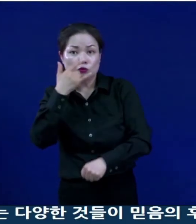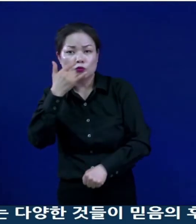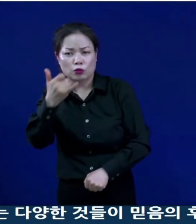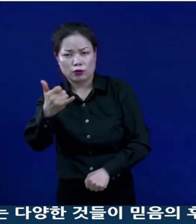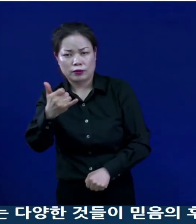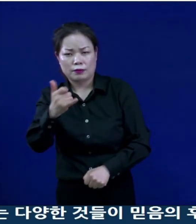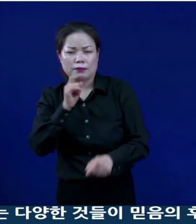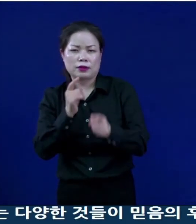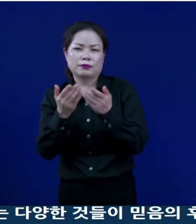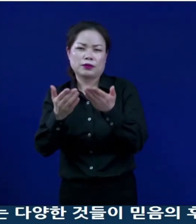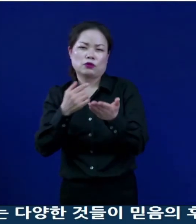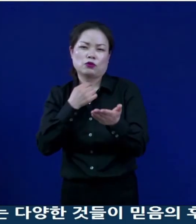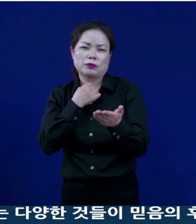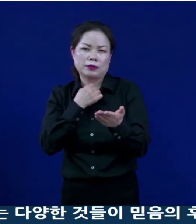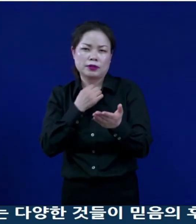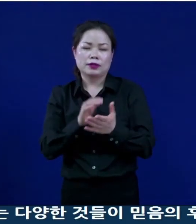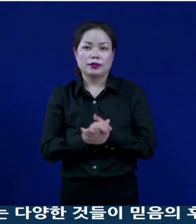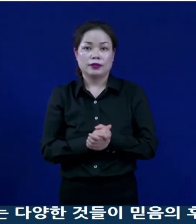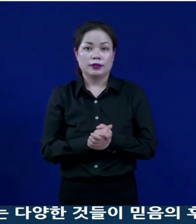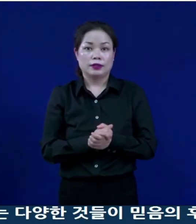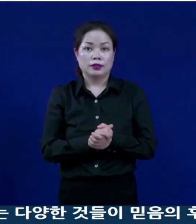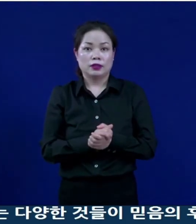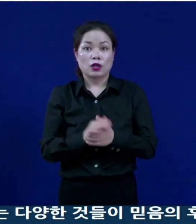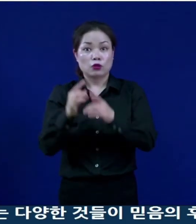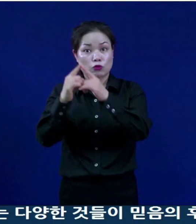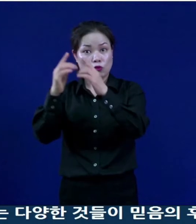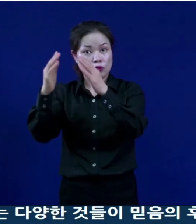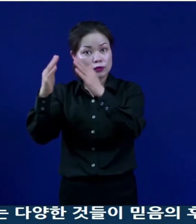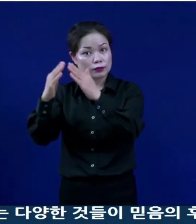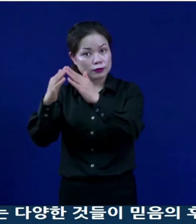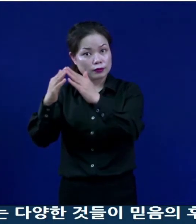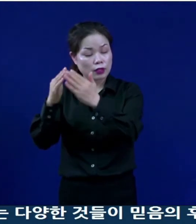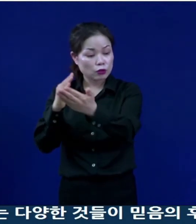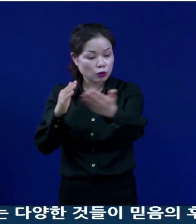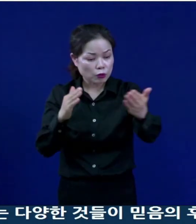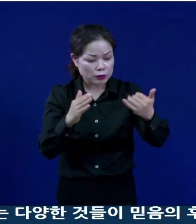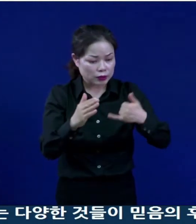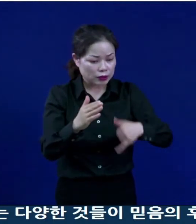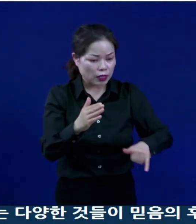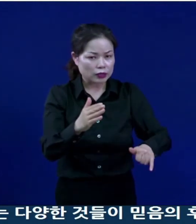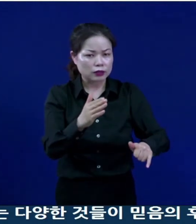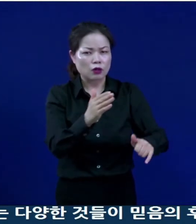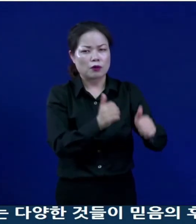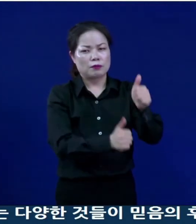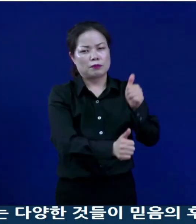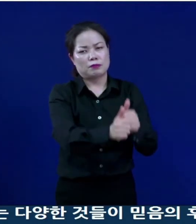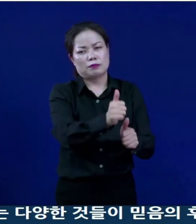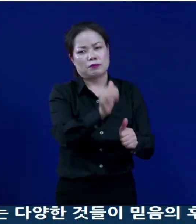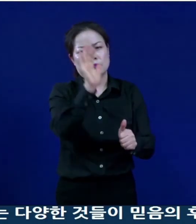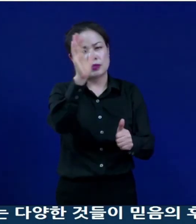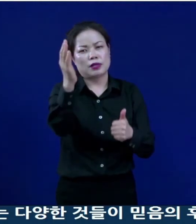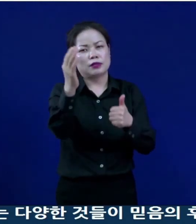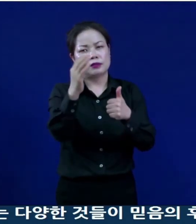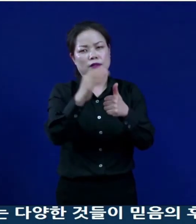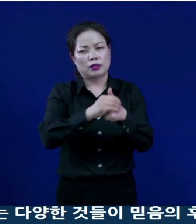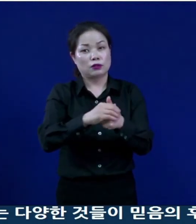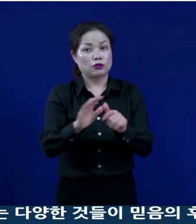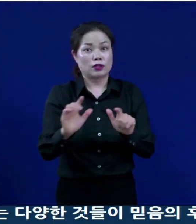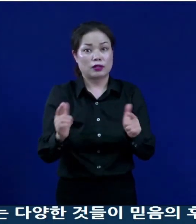부모님들에게 말씀드립니다. 교회는 여러분 자녀의 미래를 책임지는 곳이